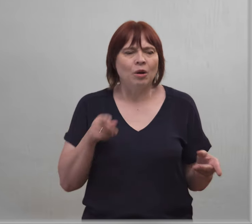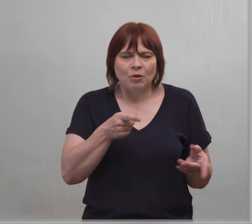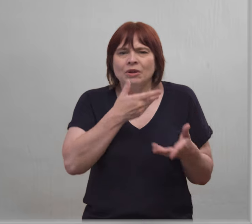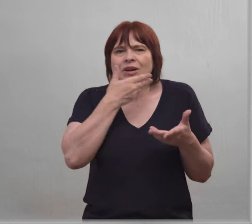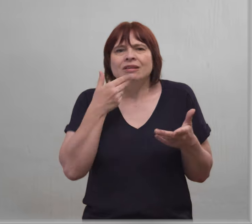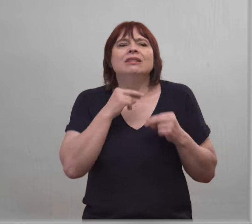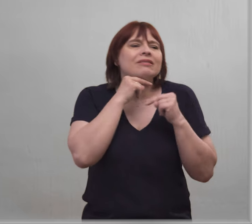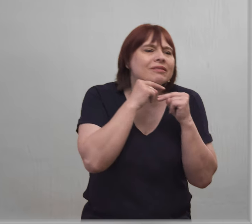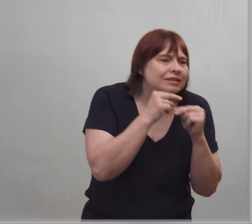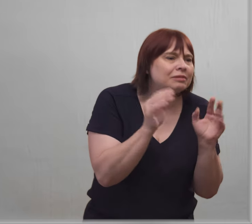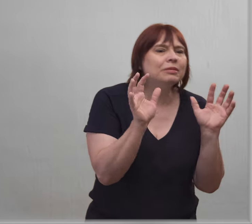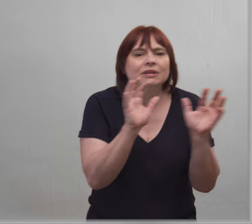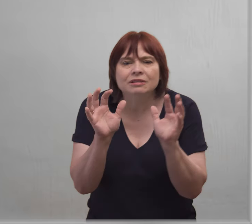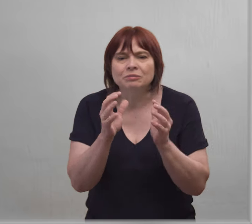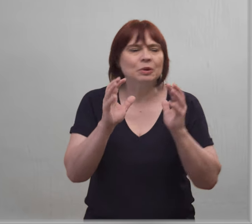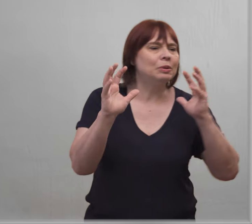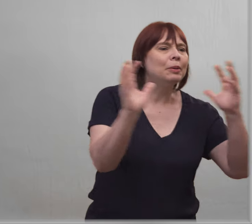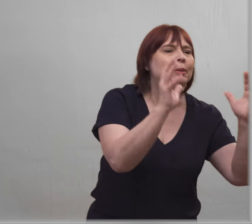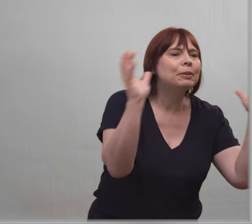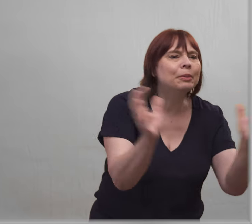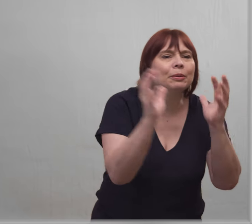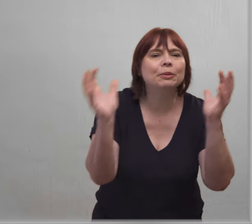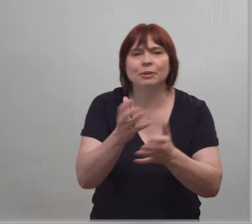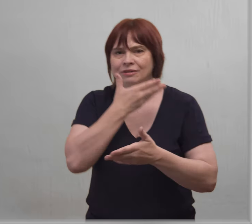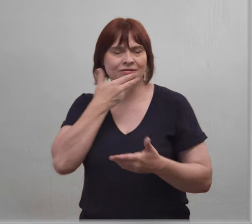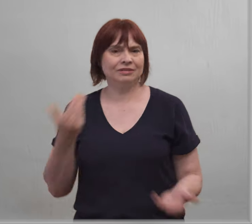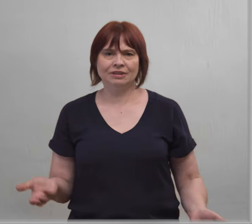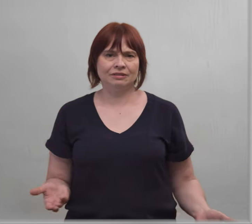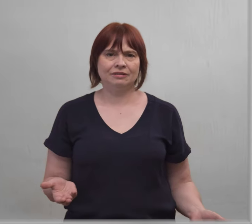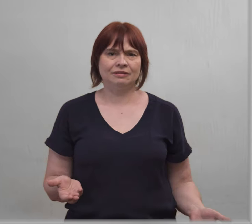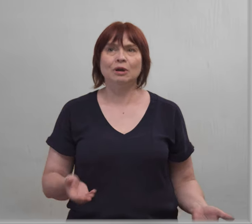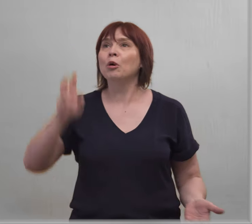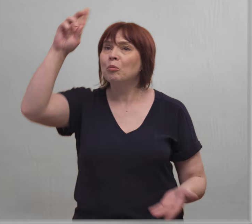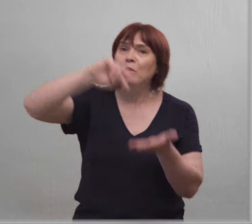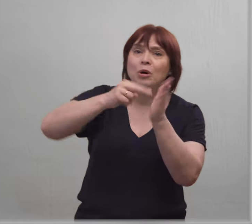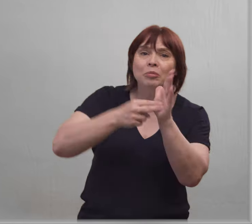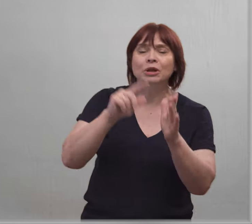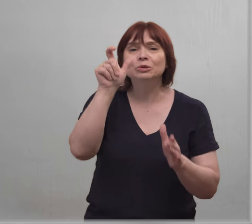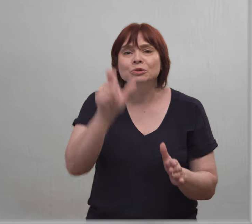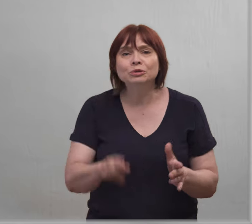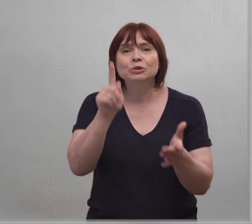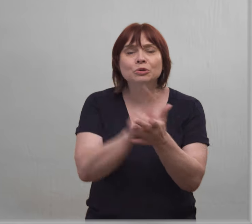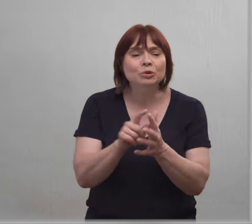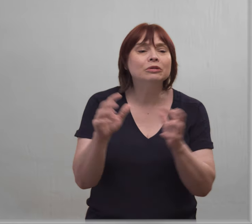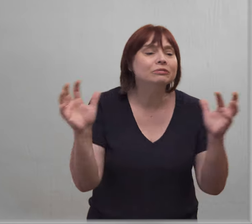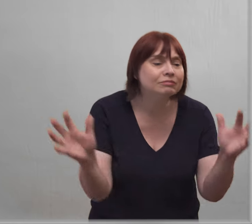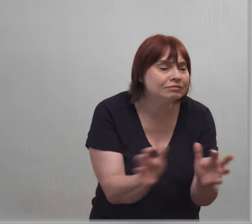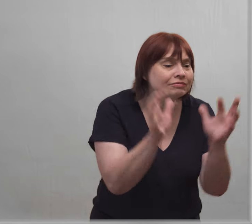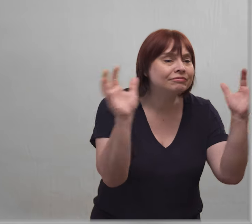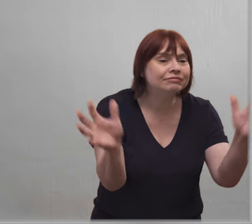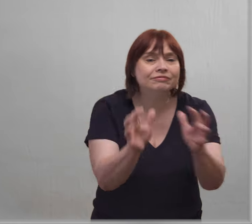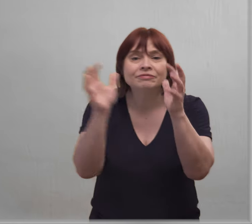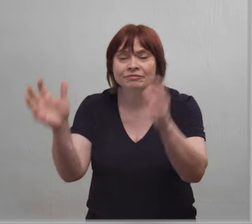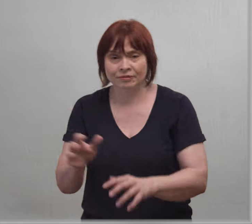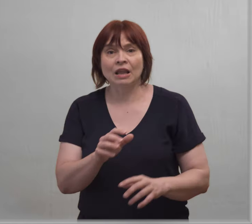с заботой. Он владычествует не так, как Бог предназначил. Земля способна